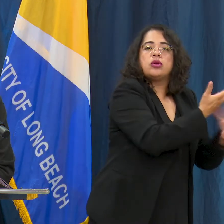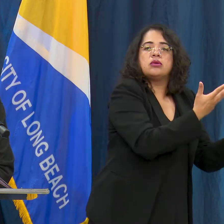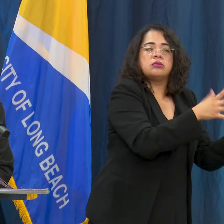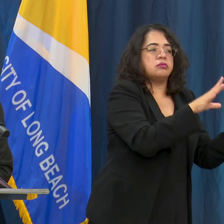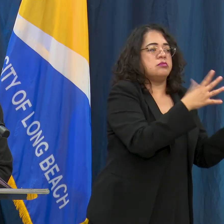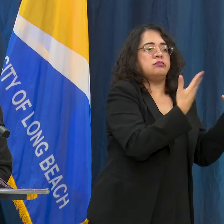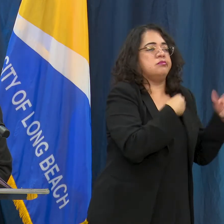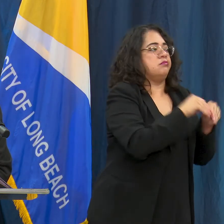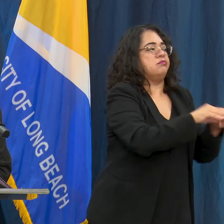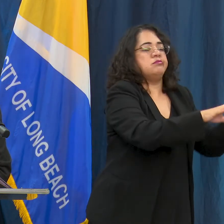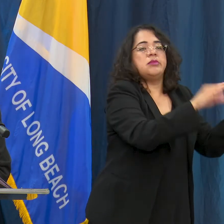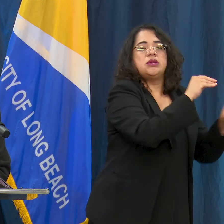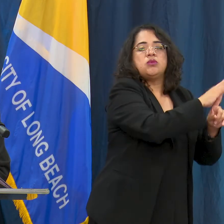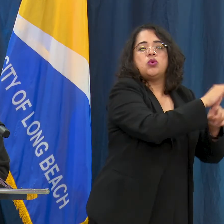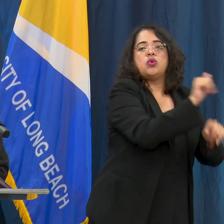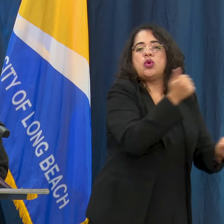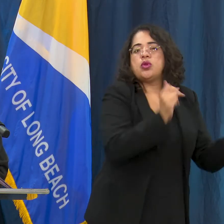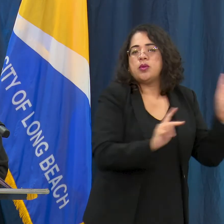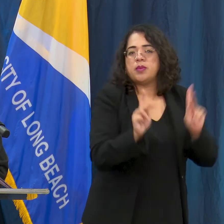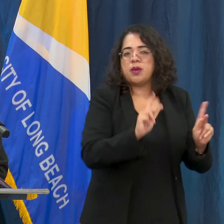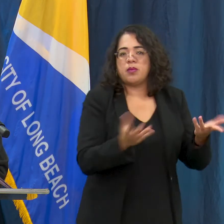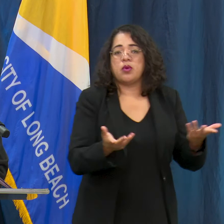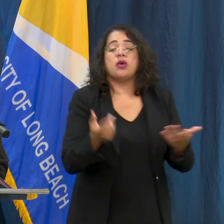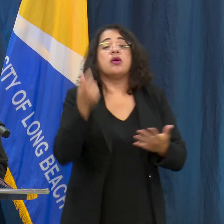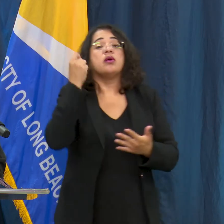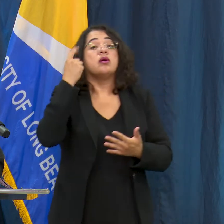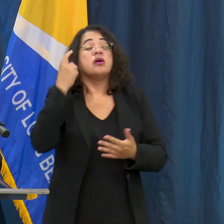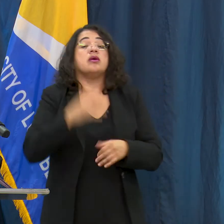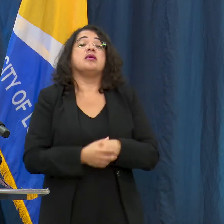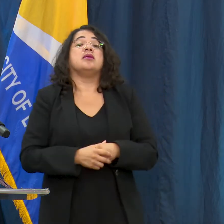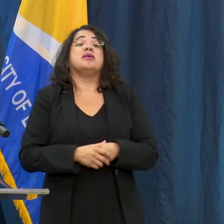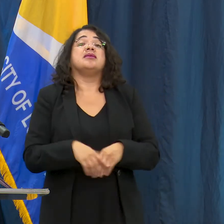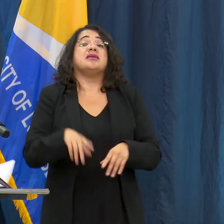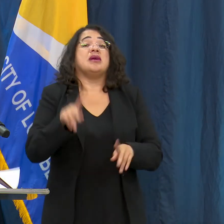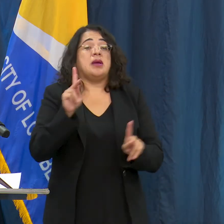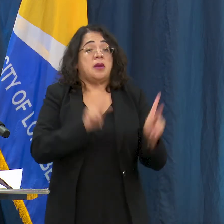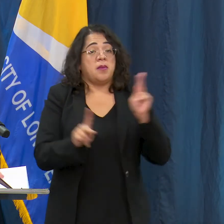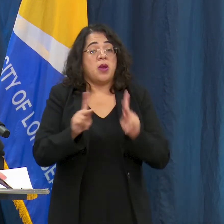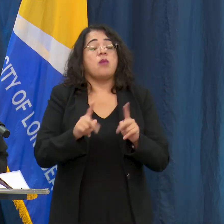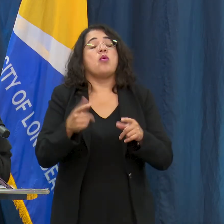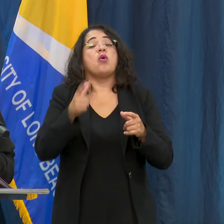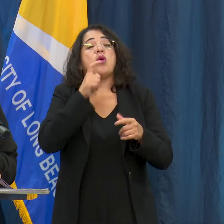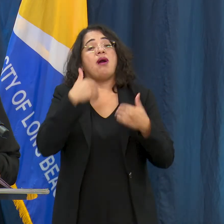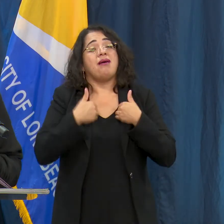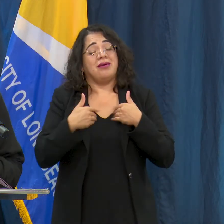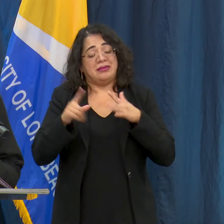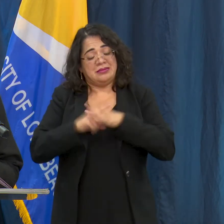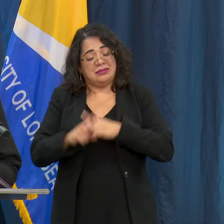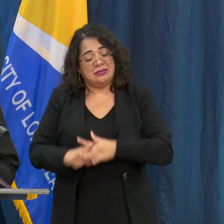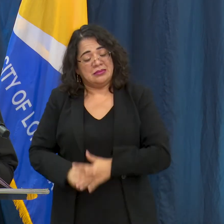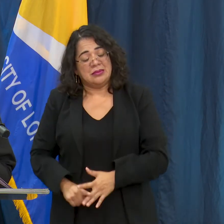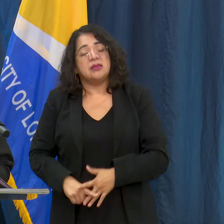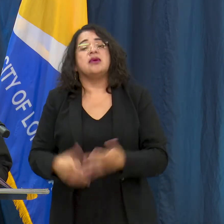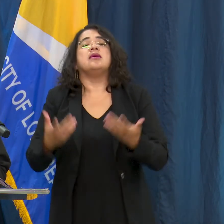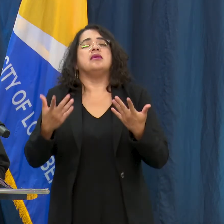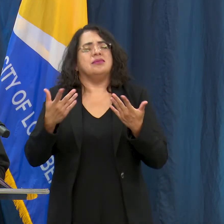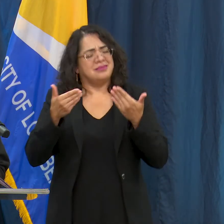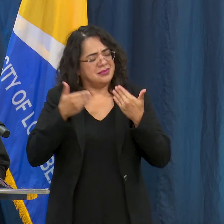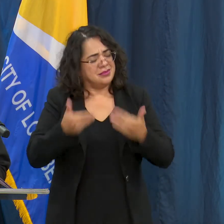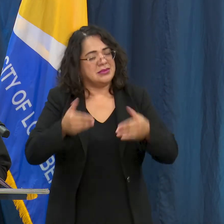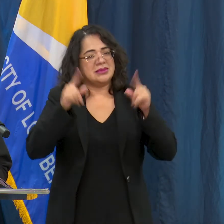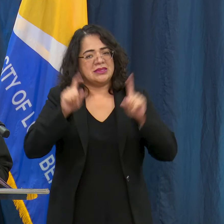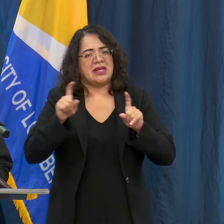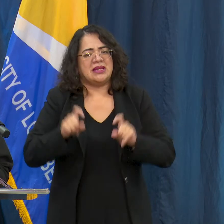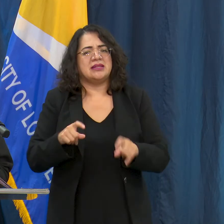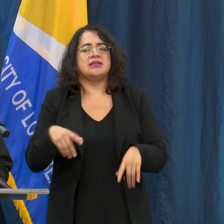virus o desarrollar enfermedades graves tengan prioridad para las pruebas y que puedan hacer citas. Lo que sí alimentamos a